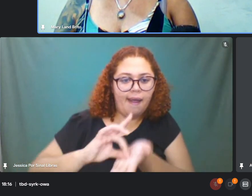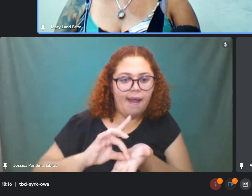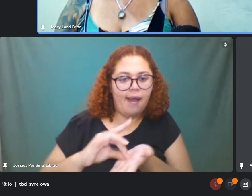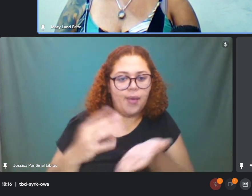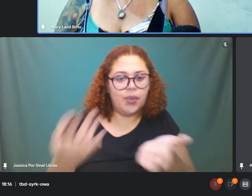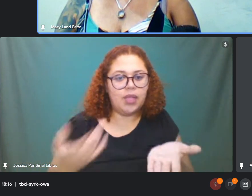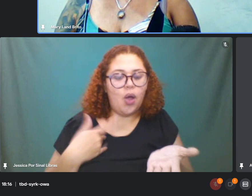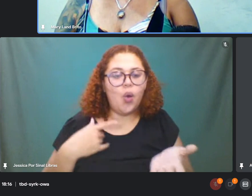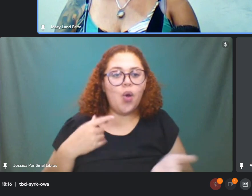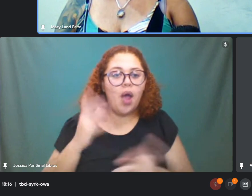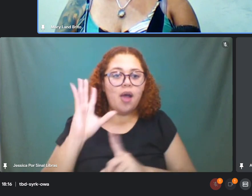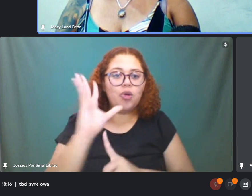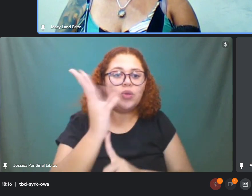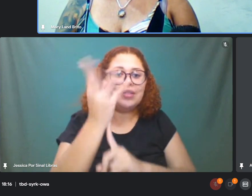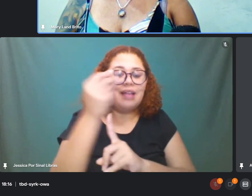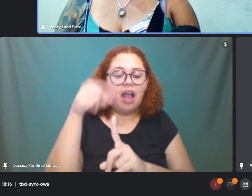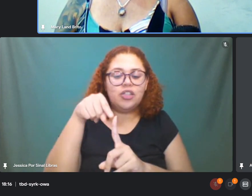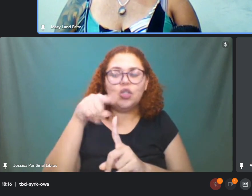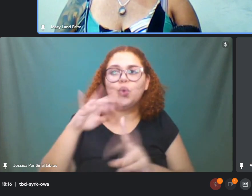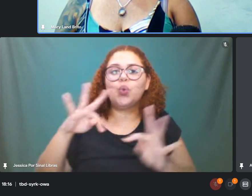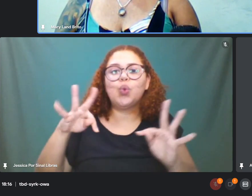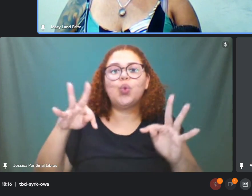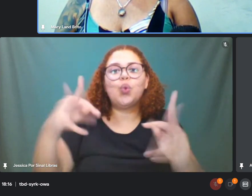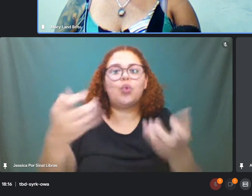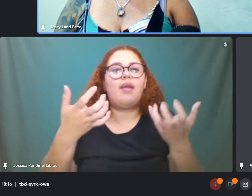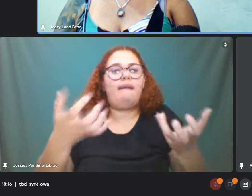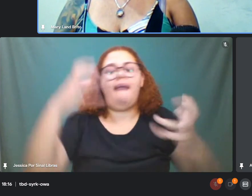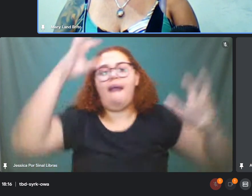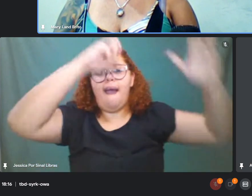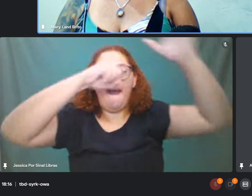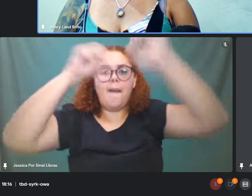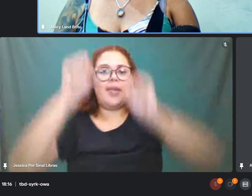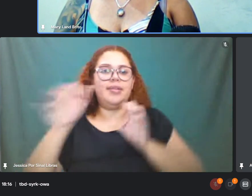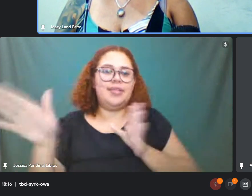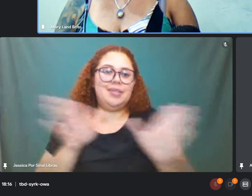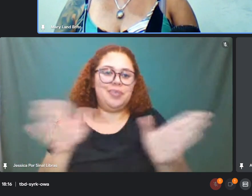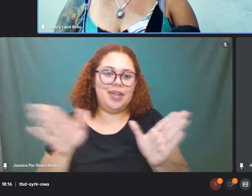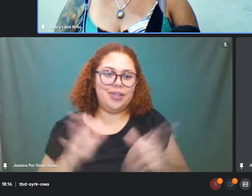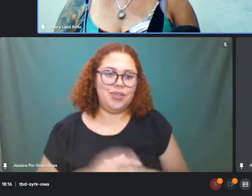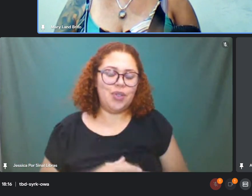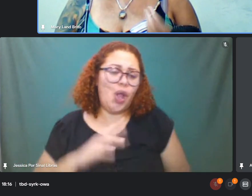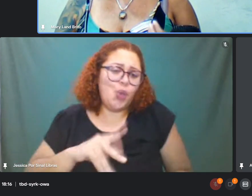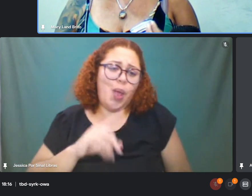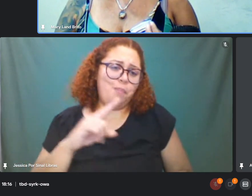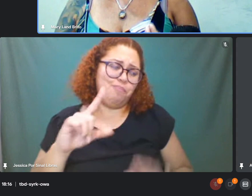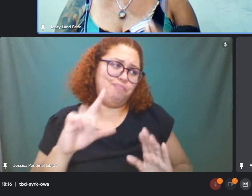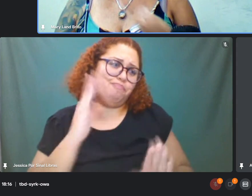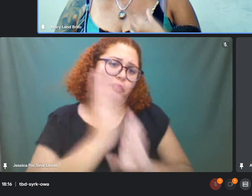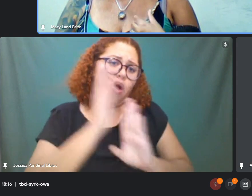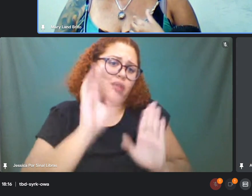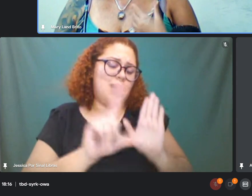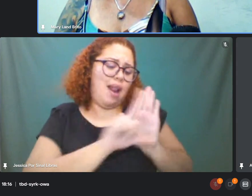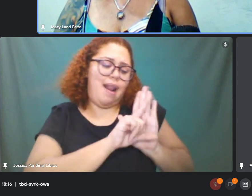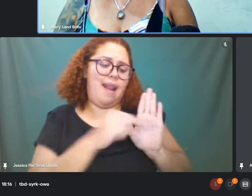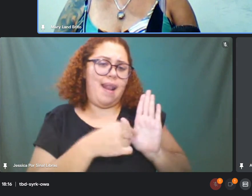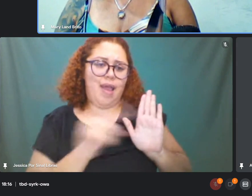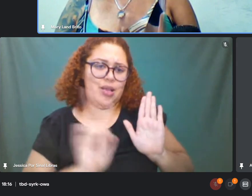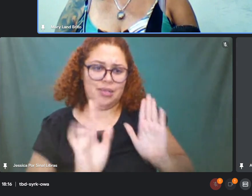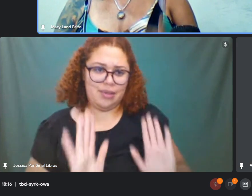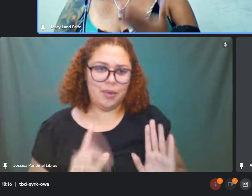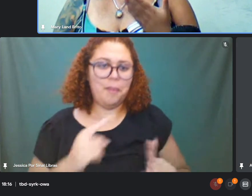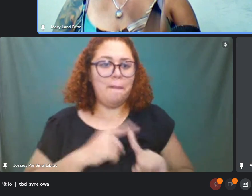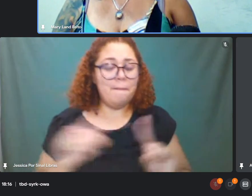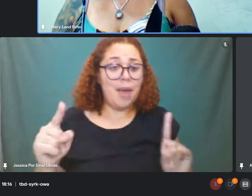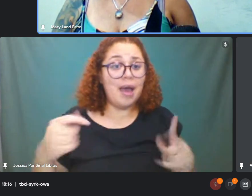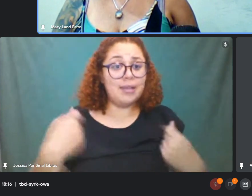tudo doido para aprender acessibilidade. Tudo doido, e não é só porque a lei obriga, não, porque no fundo quem é artista tem a inclusão como